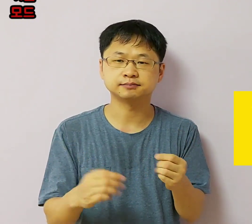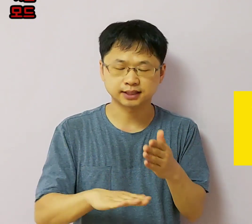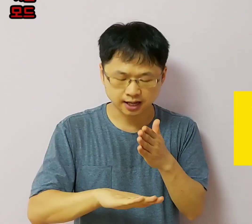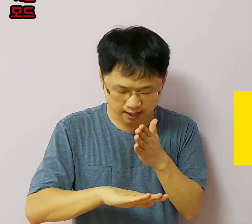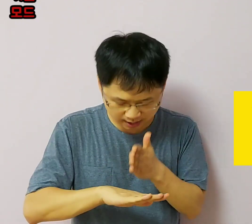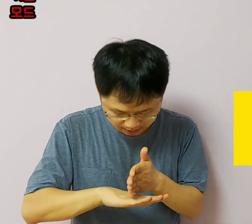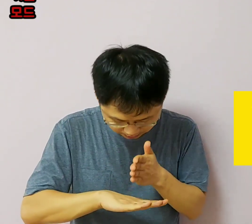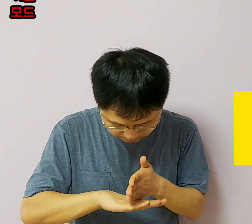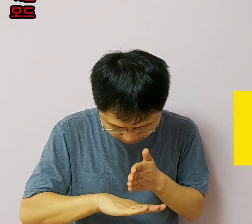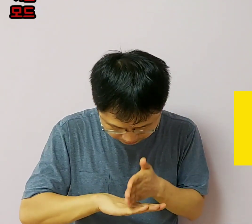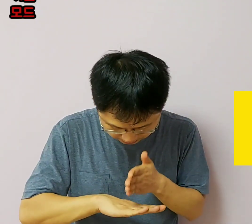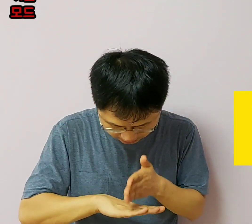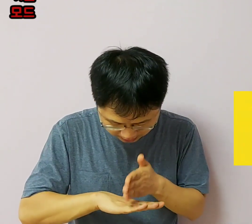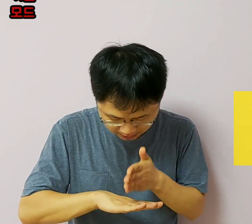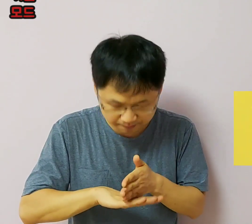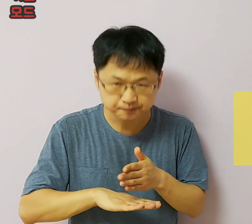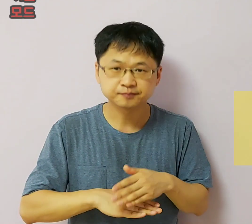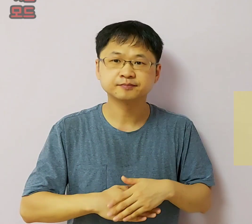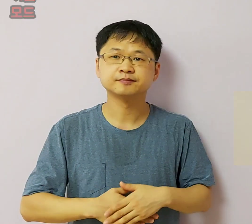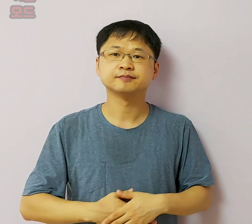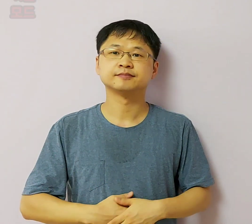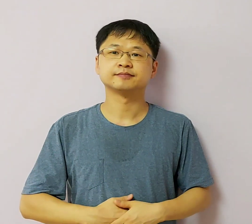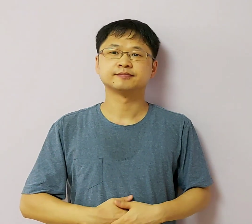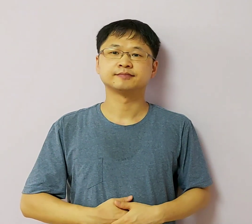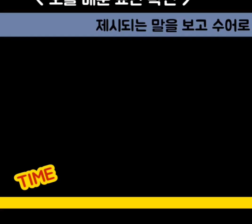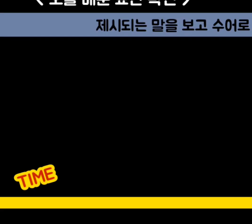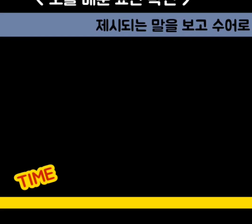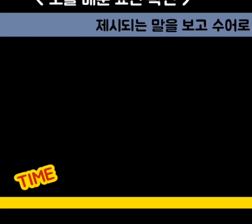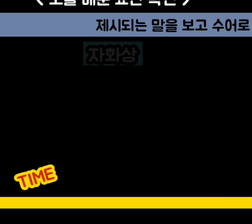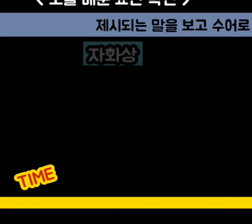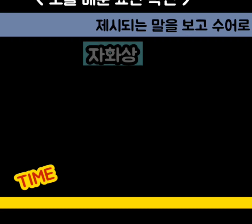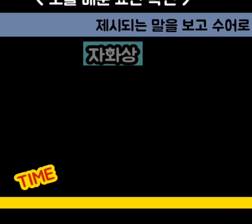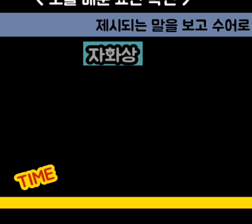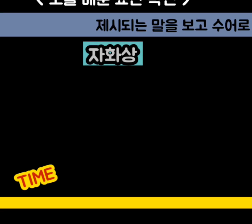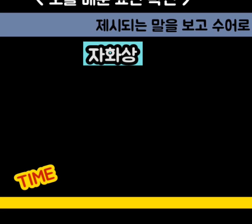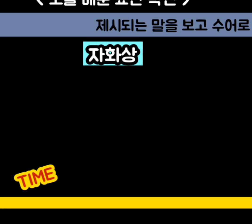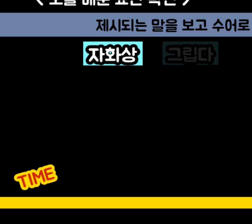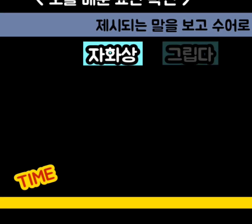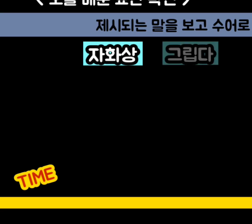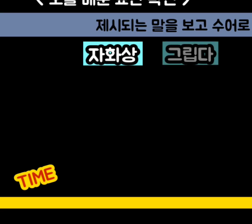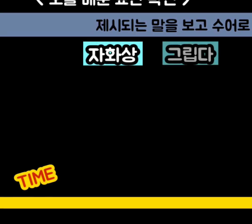많으셨습니다. 감사합니다.